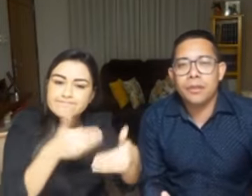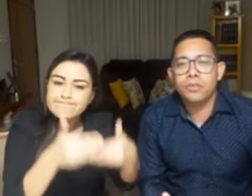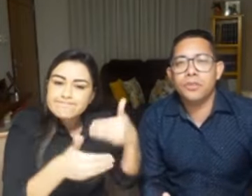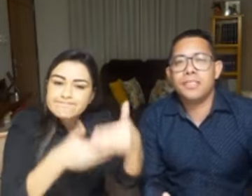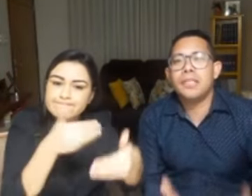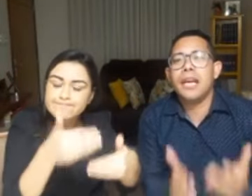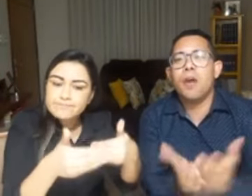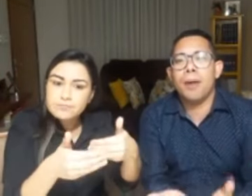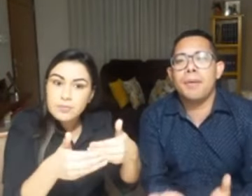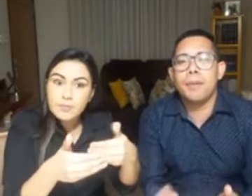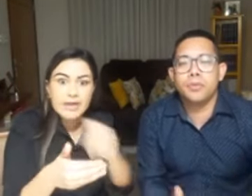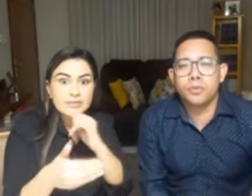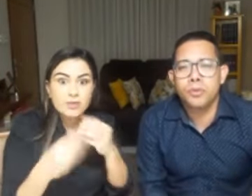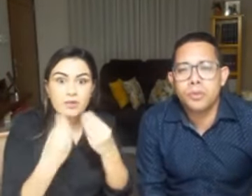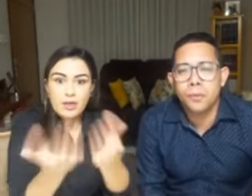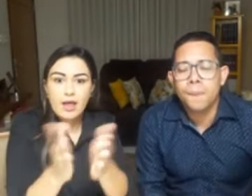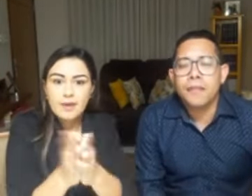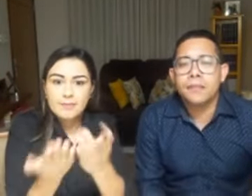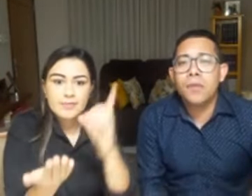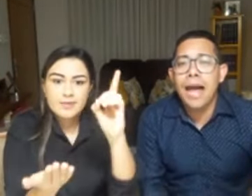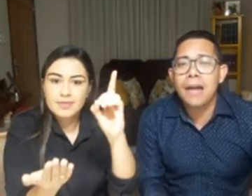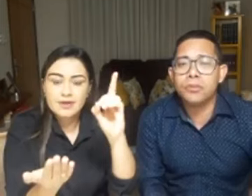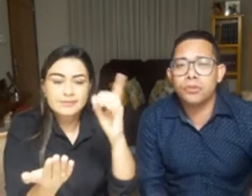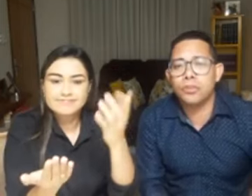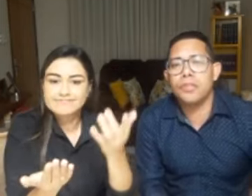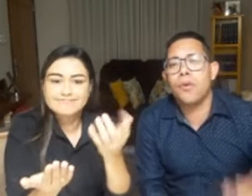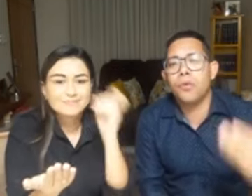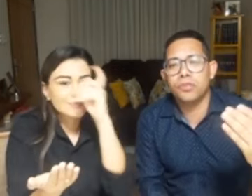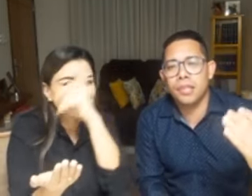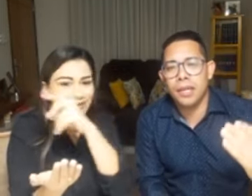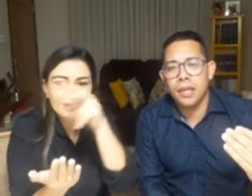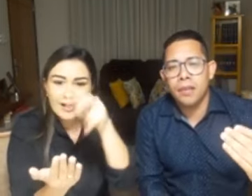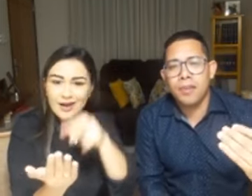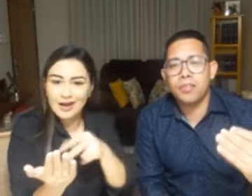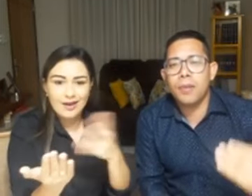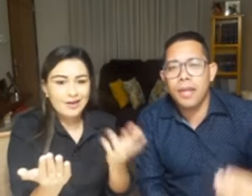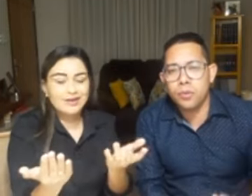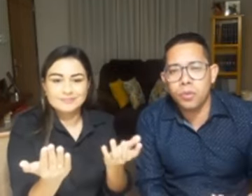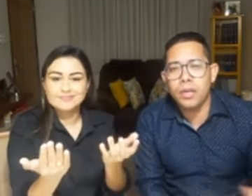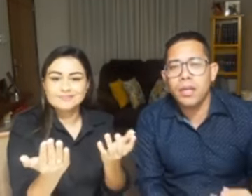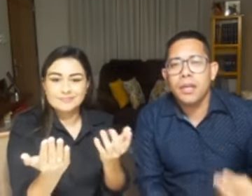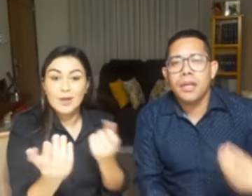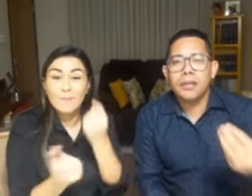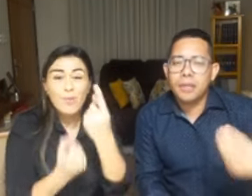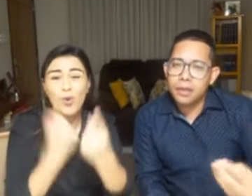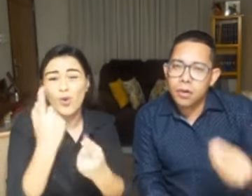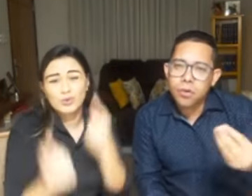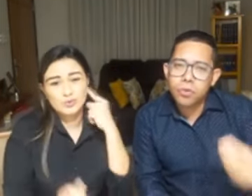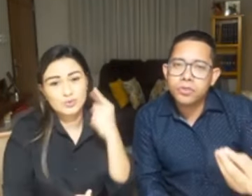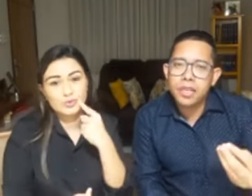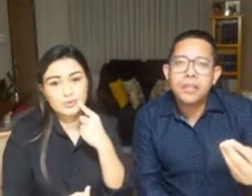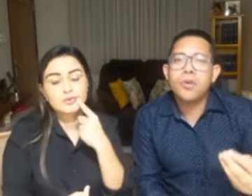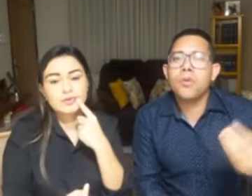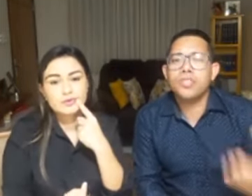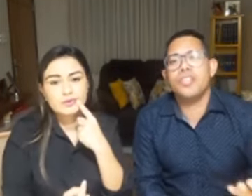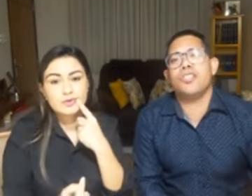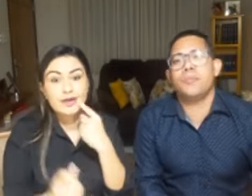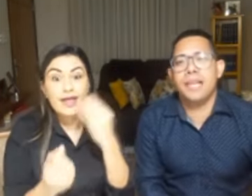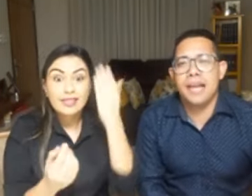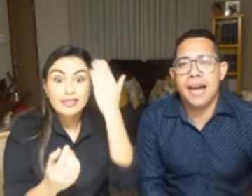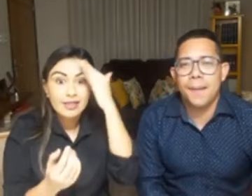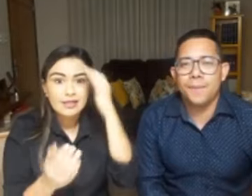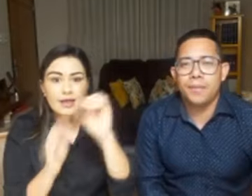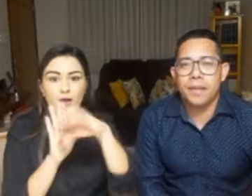né? Então, se você entregar uma Bíblia para o surdo, são raros os surdos que vão conseguir fazer uma leitura, entender o conceito e conseguir